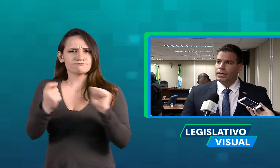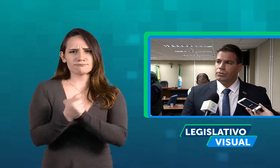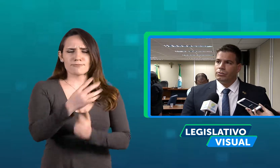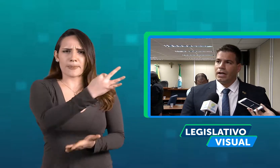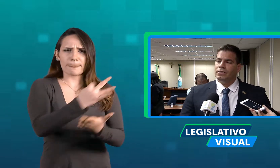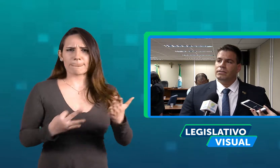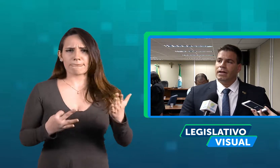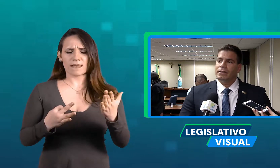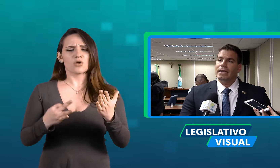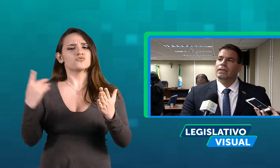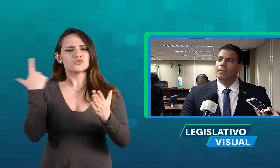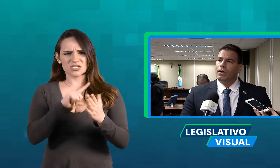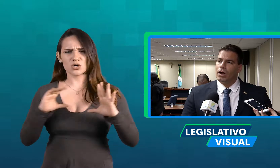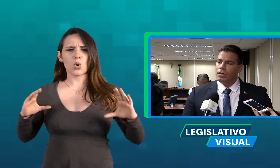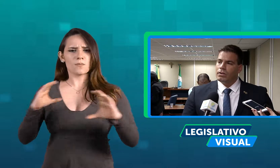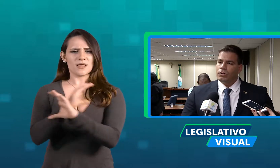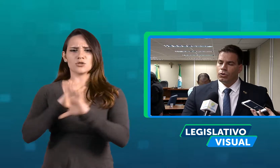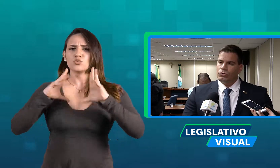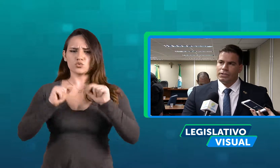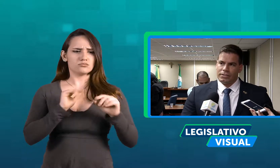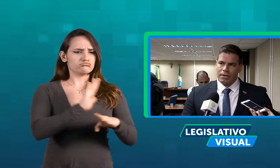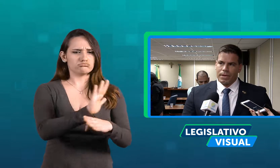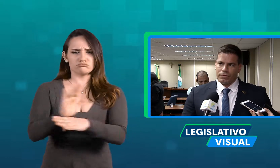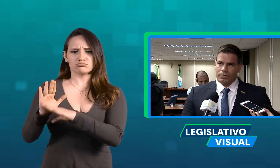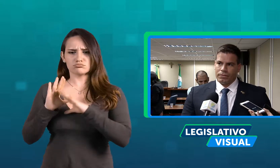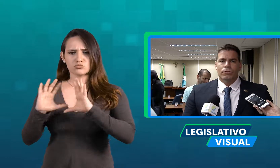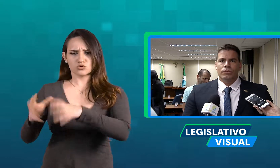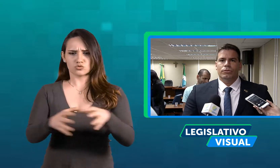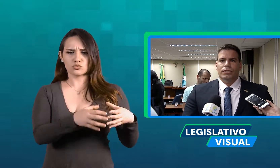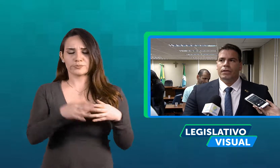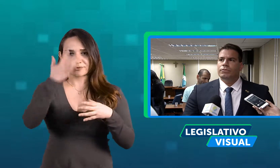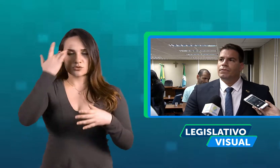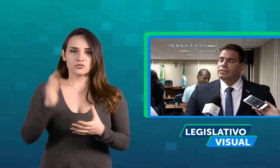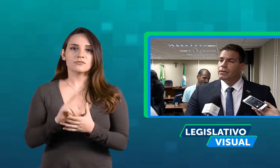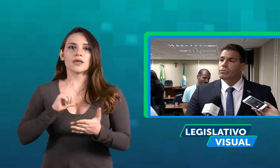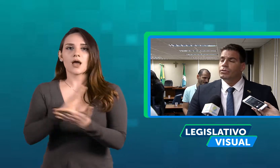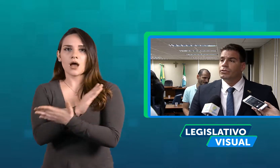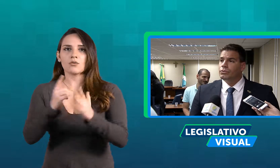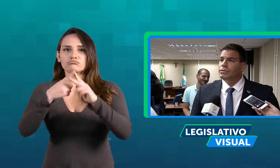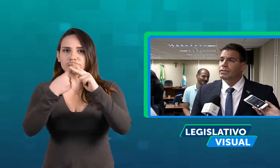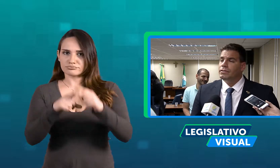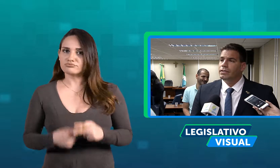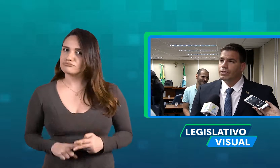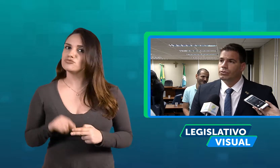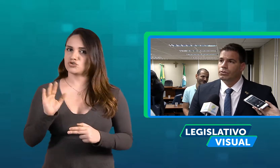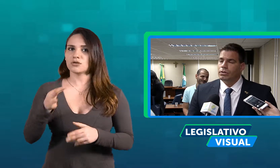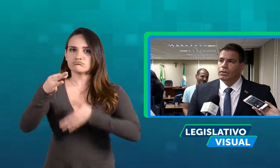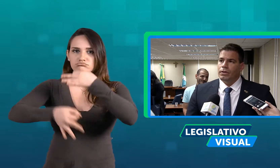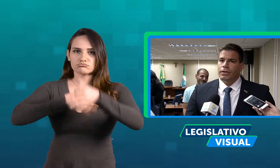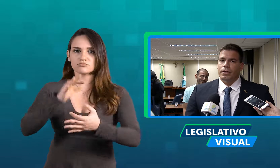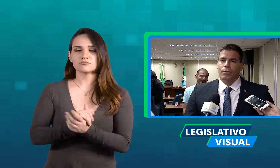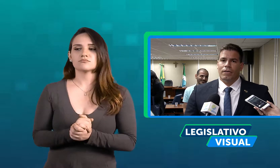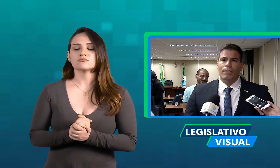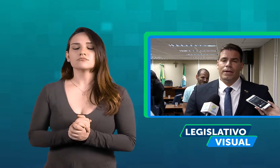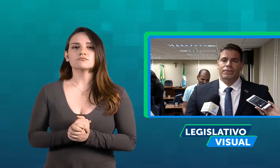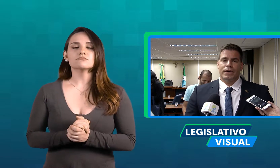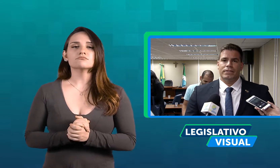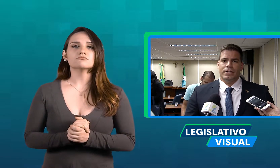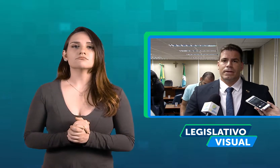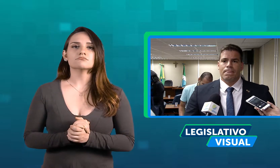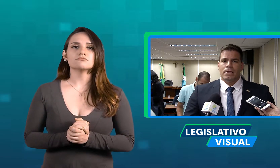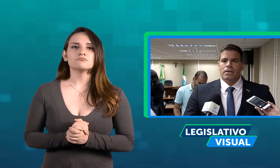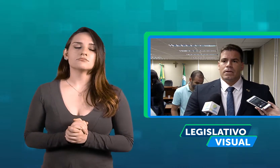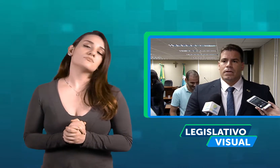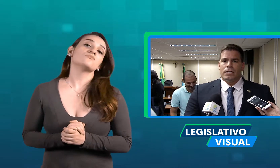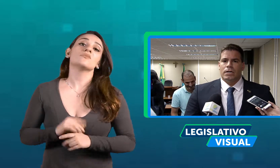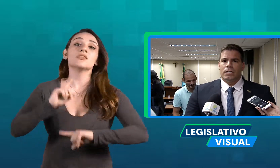novo texto atenda melhor todos esses segmentos. Nós conseguimos fazer alguns ajustes nesse texto e que provavelmente vai